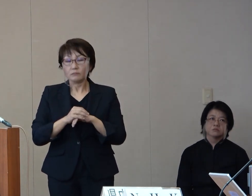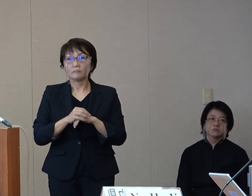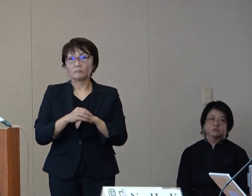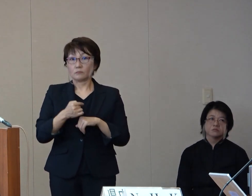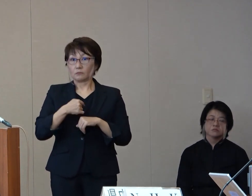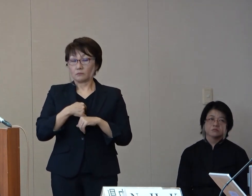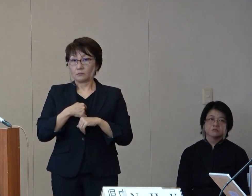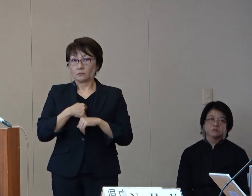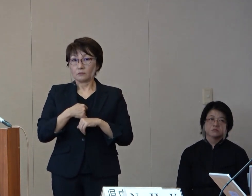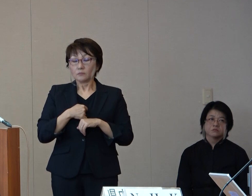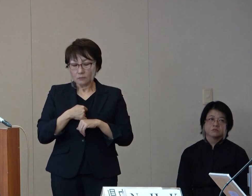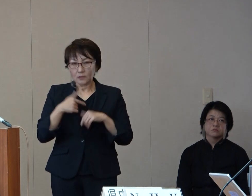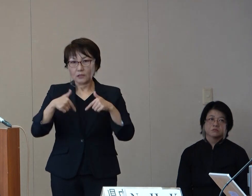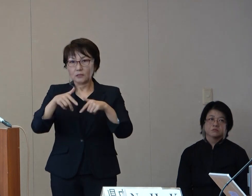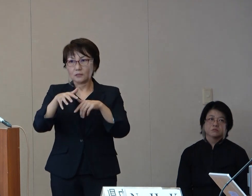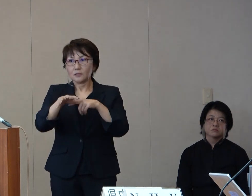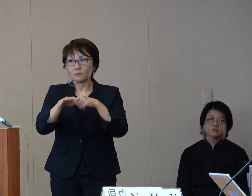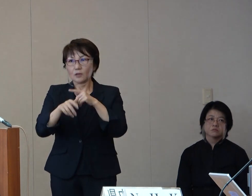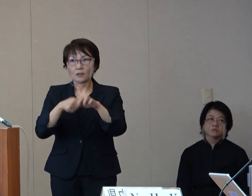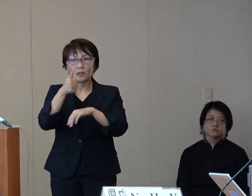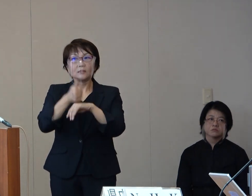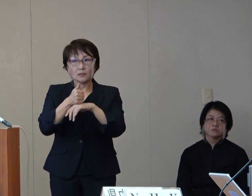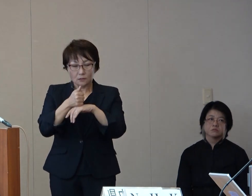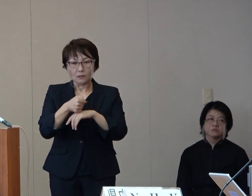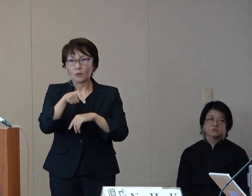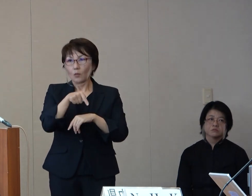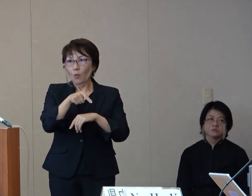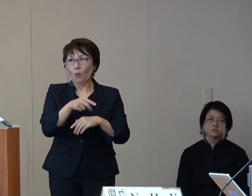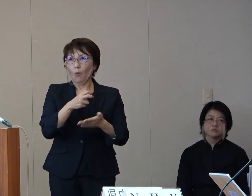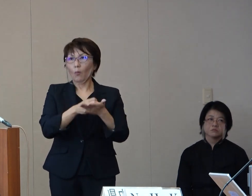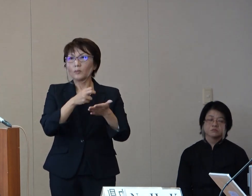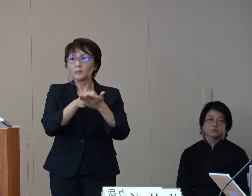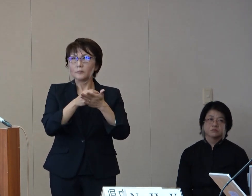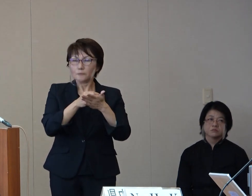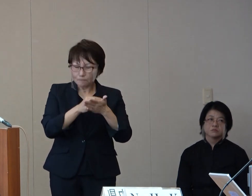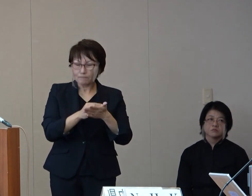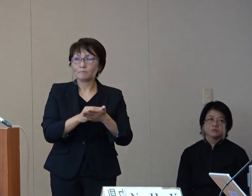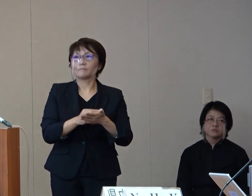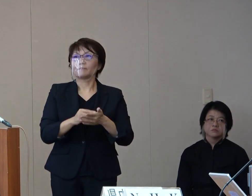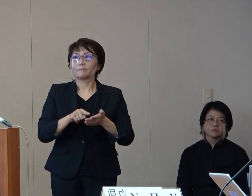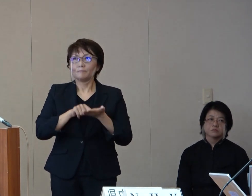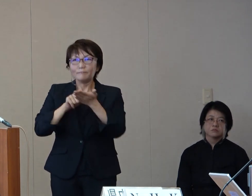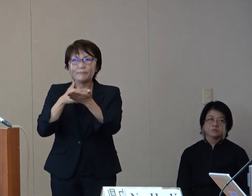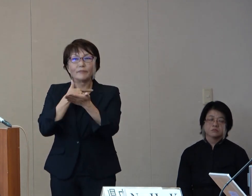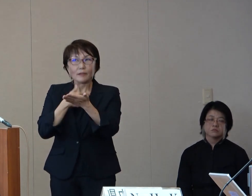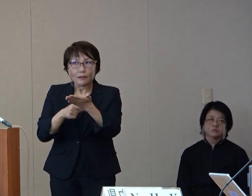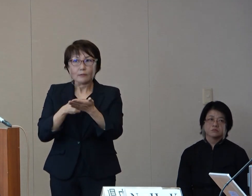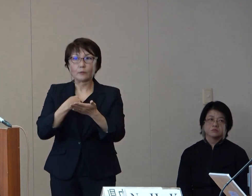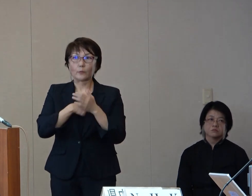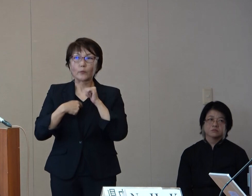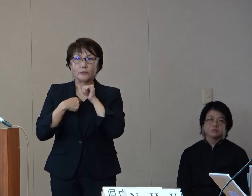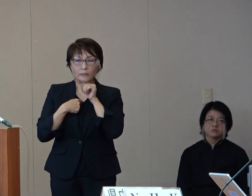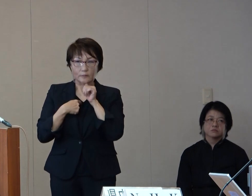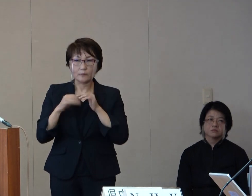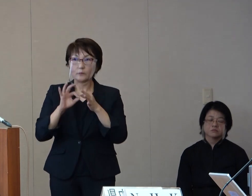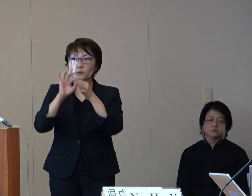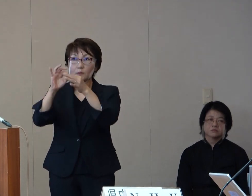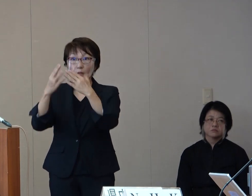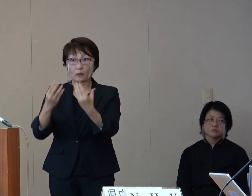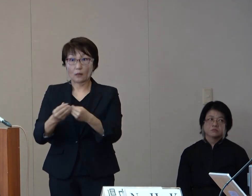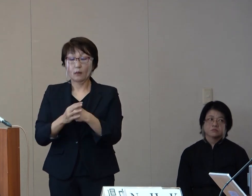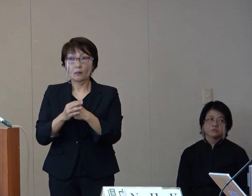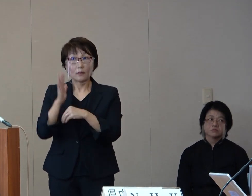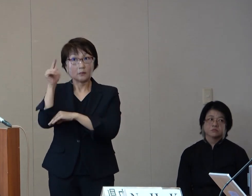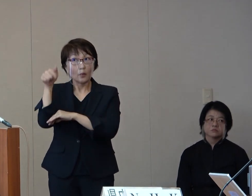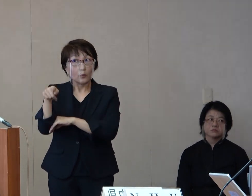ない準備は私どもを開けるとしてもも永劫するという措置をとって行きたいということを伝えておりますのでですからその